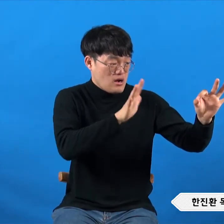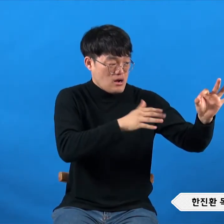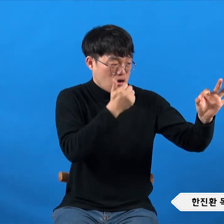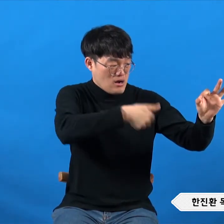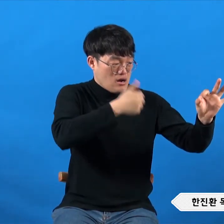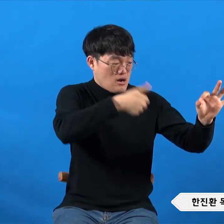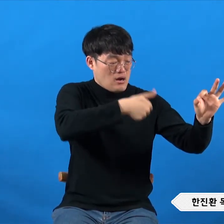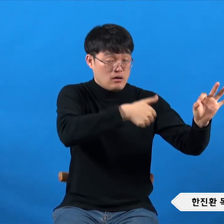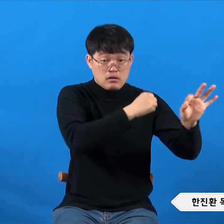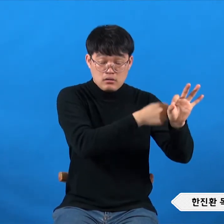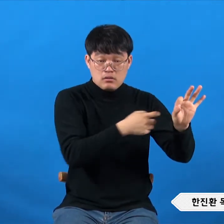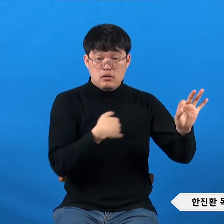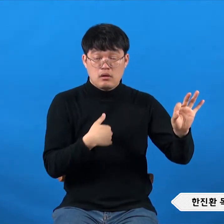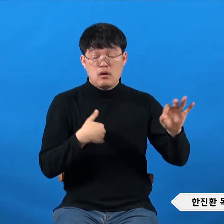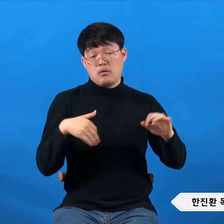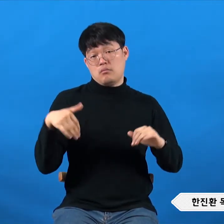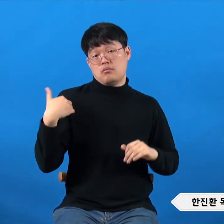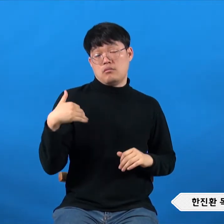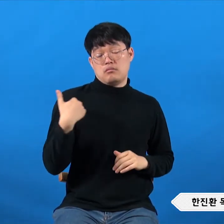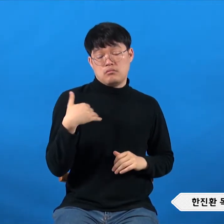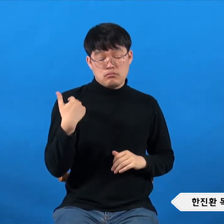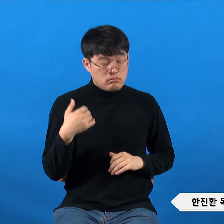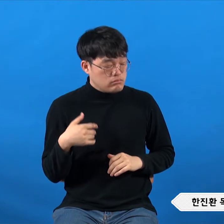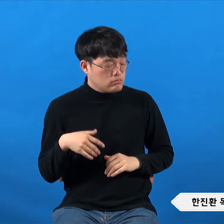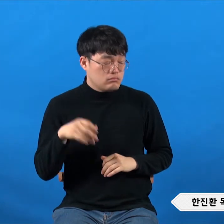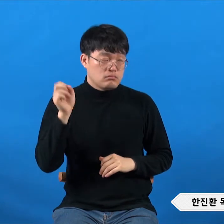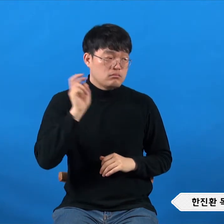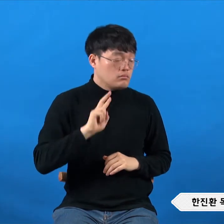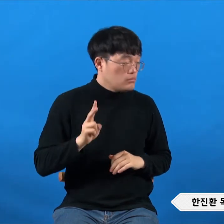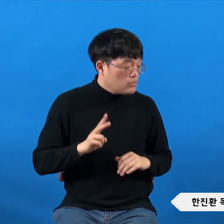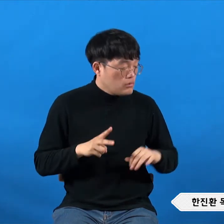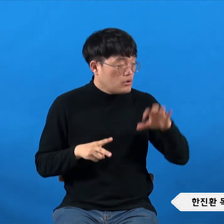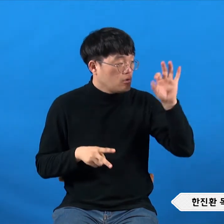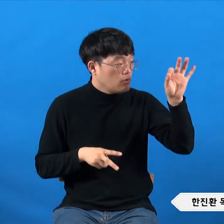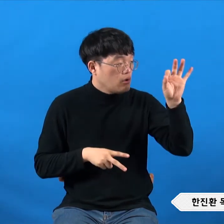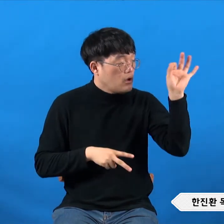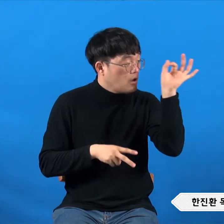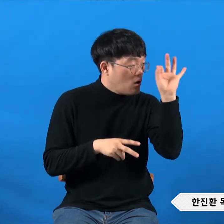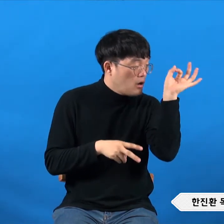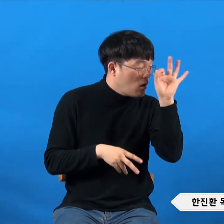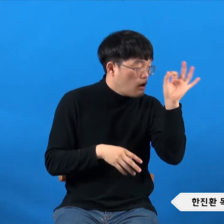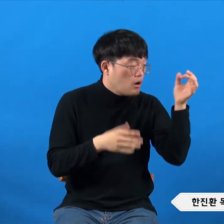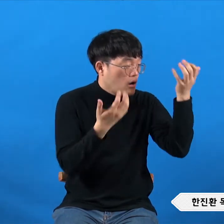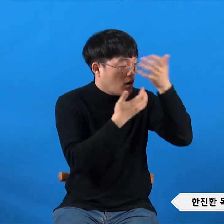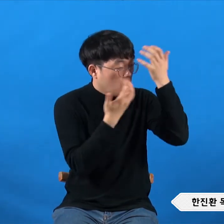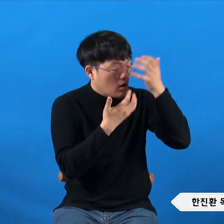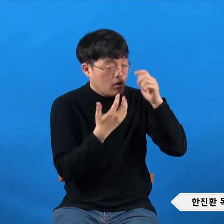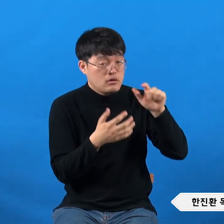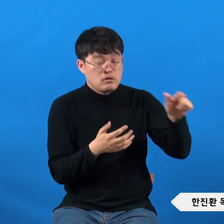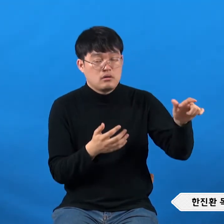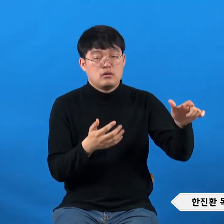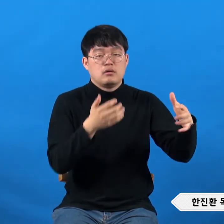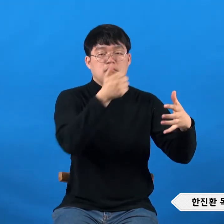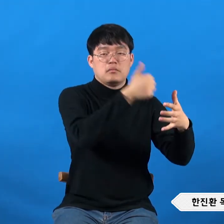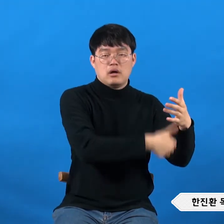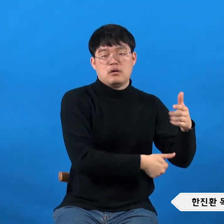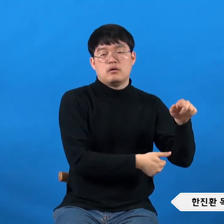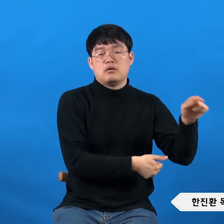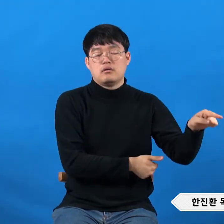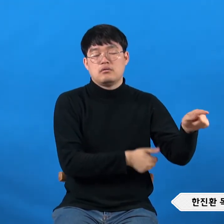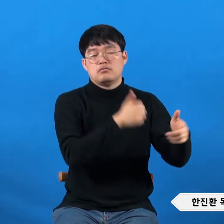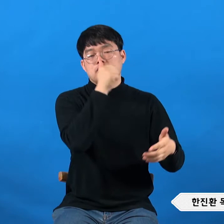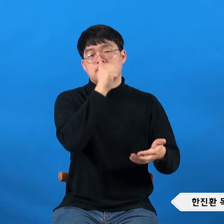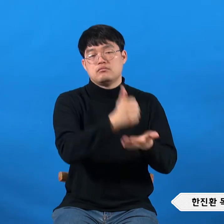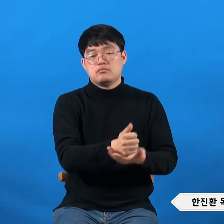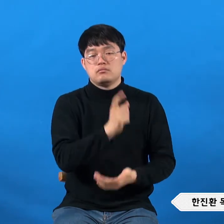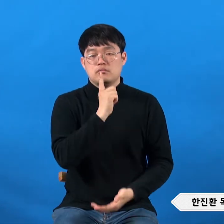것은 내가 알지 못하는 가운데 부지불식간에 그냥 그 숭배에 빠져 들어가는